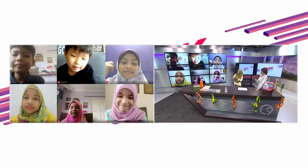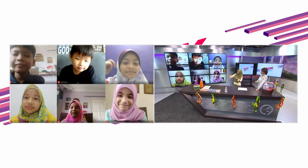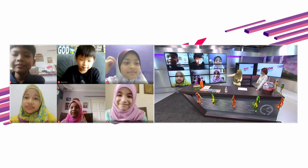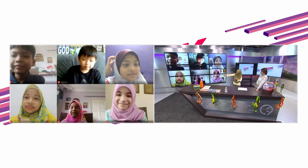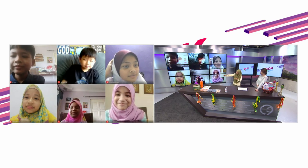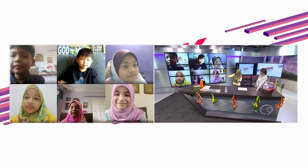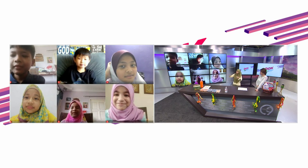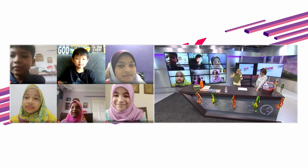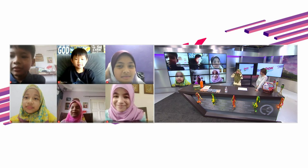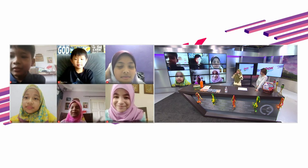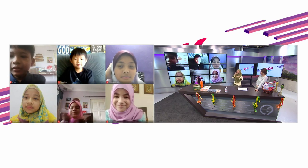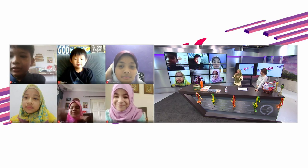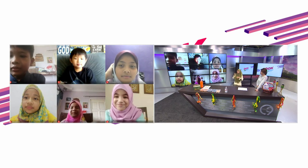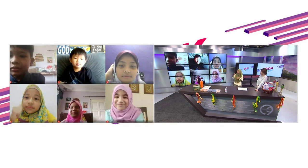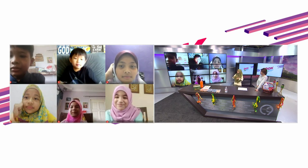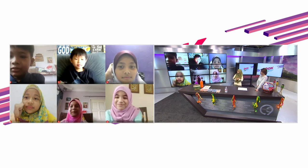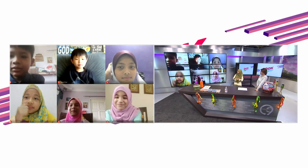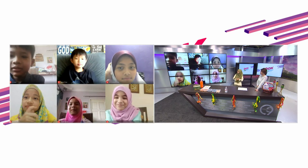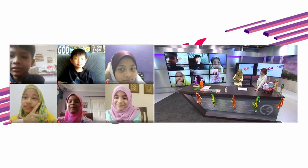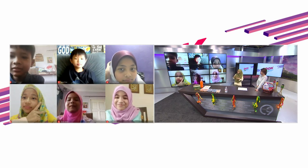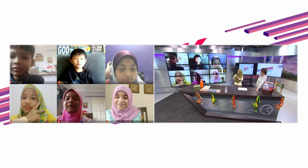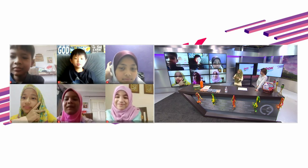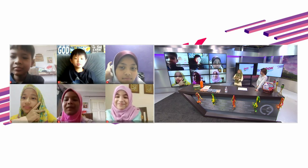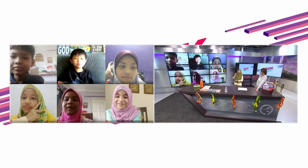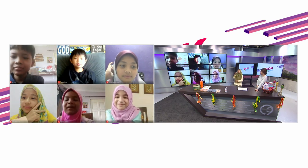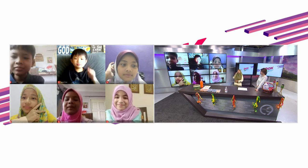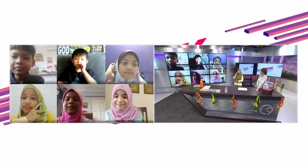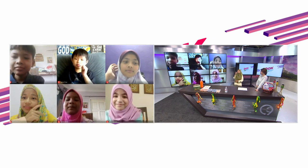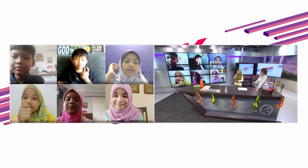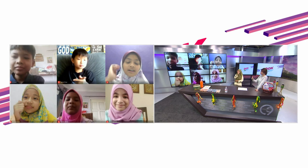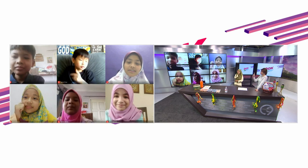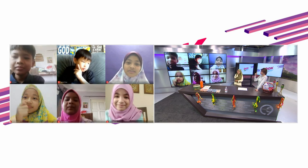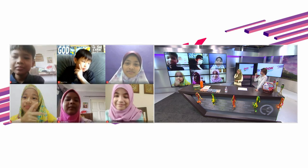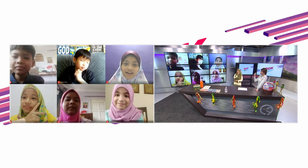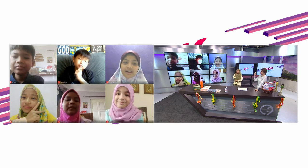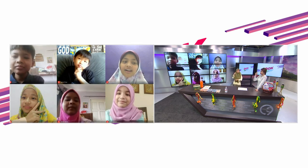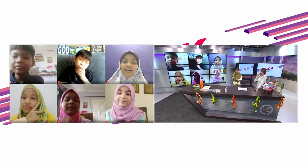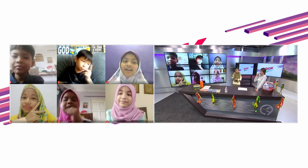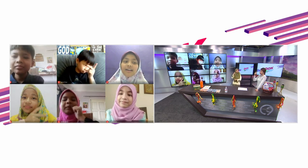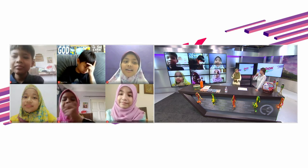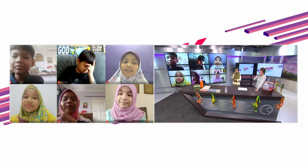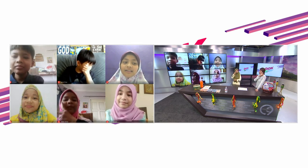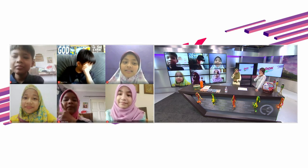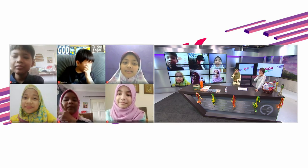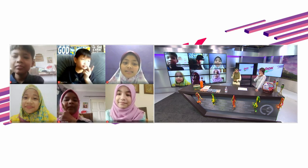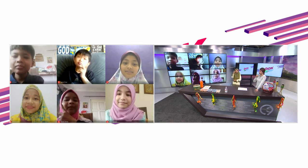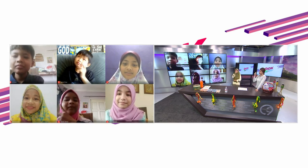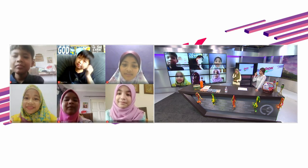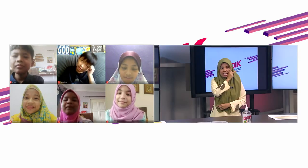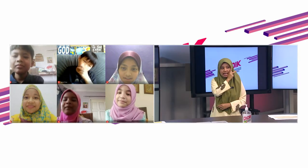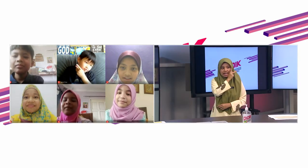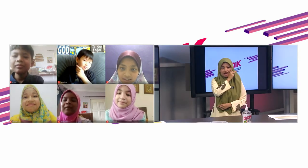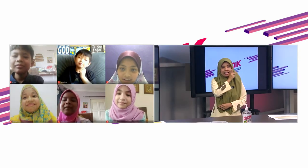Lepas tu yang pakai tudung warna kuning tu, nama dia Akifah. Huruf A, huruf